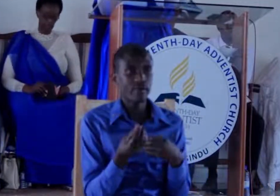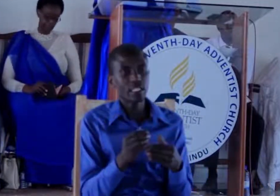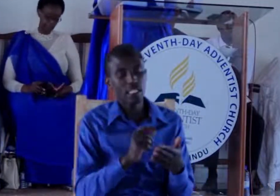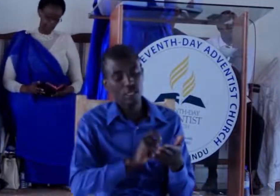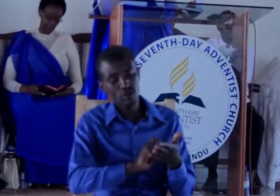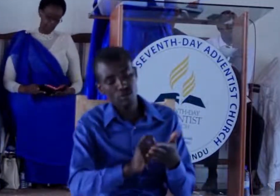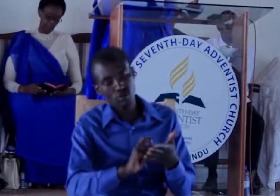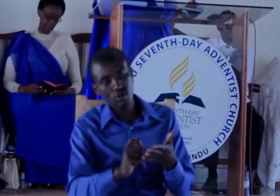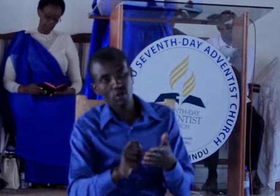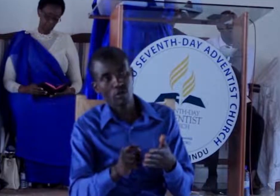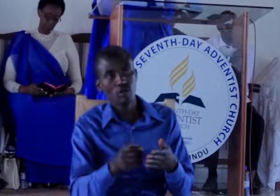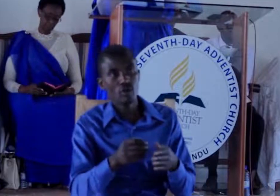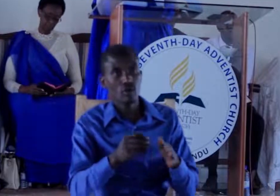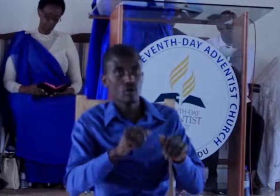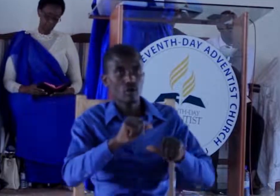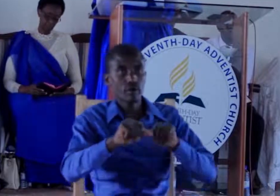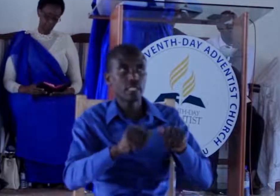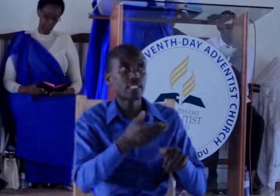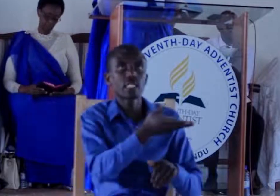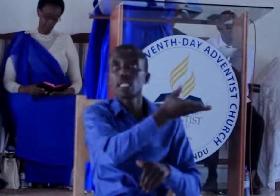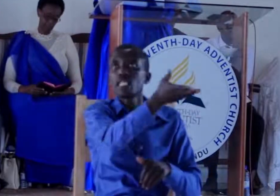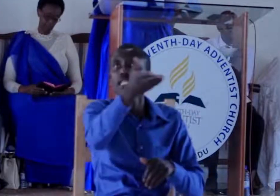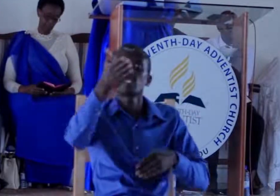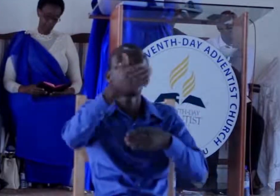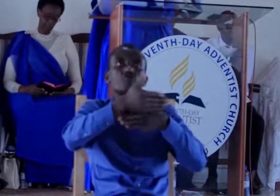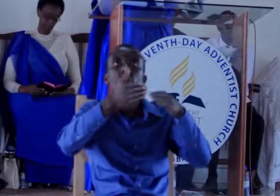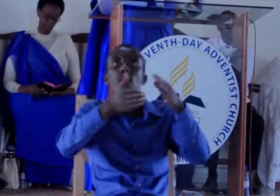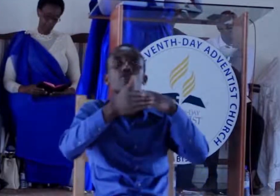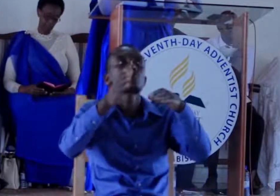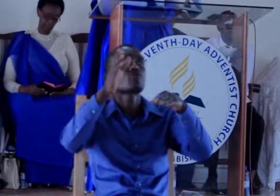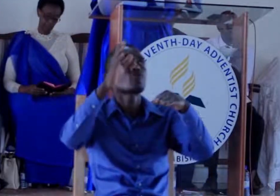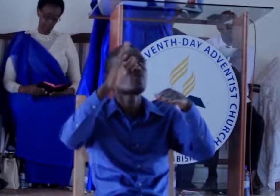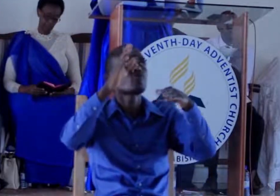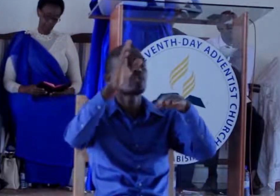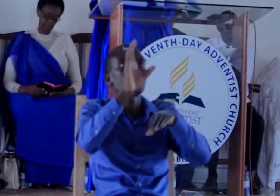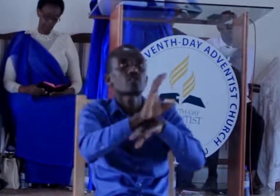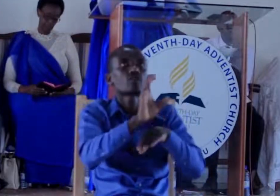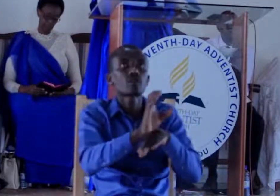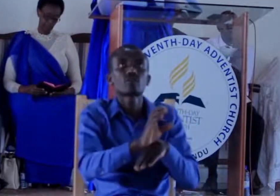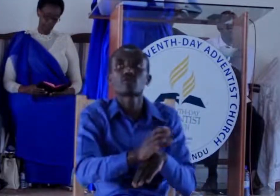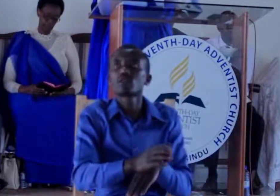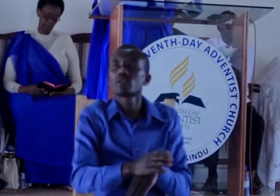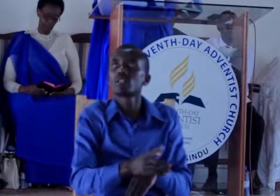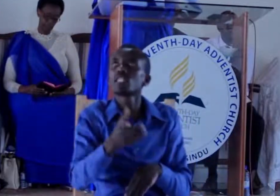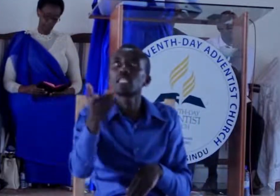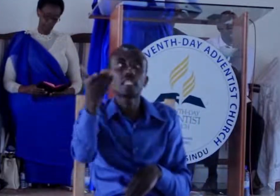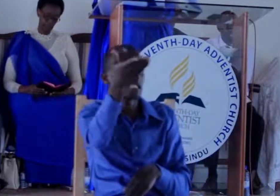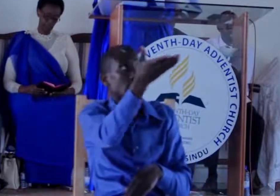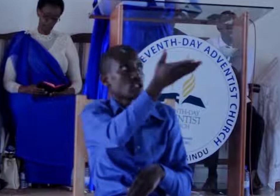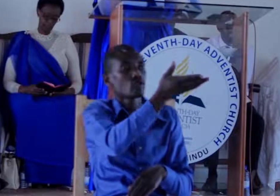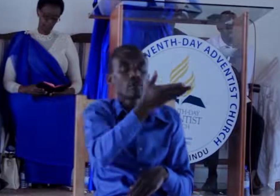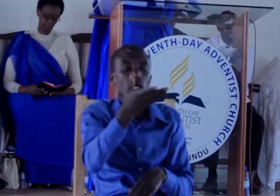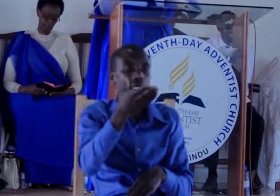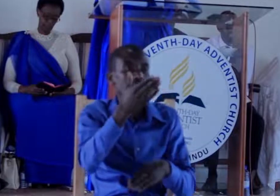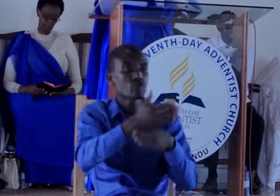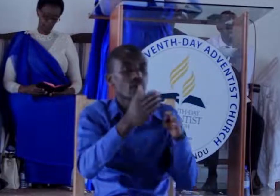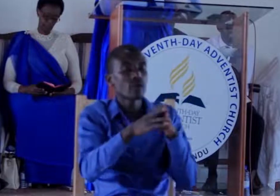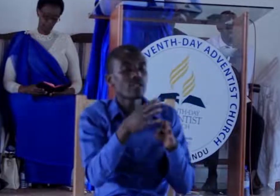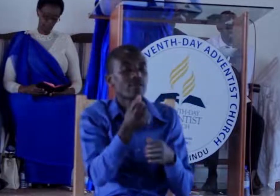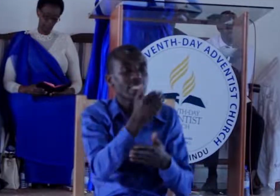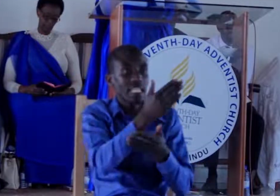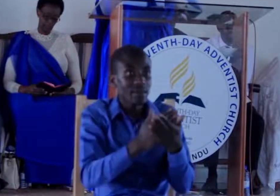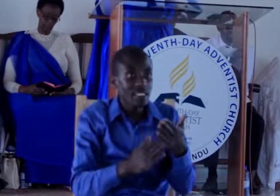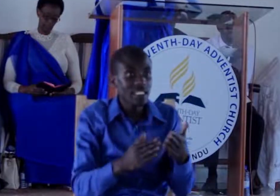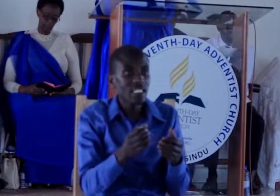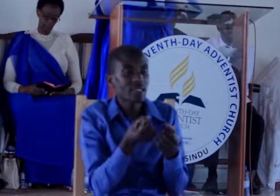isomo kuri inyubako y'urusengero turimo inyubako y'urusengero turimo igizwe n'ibice bingahe Subisa,